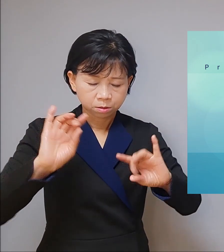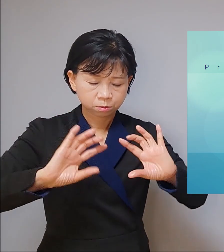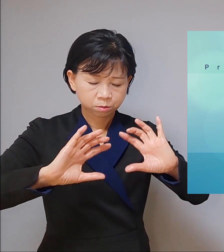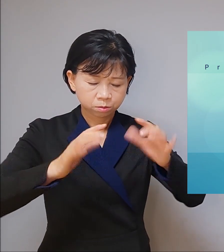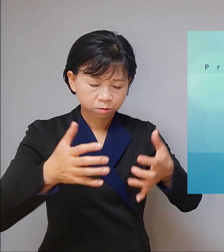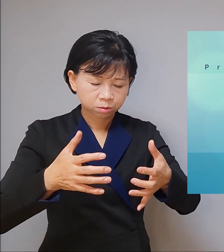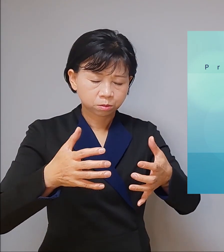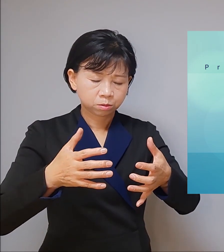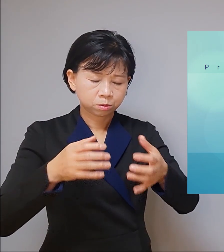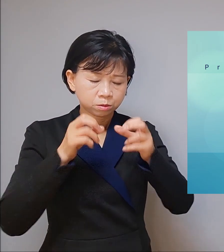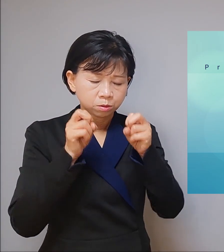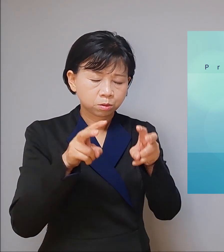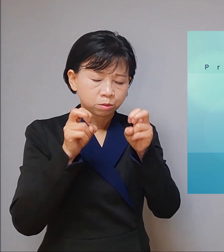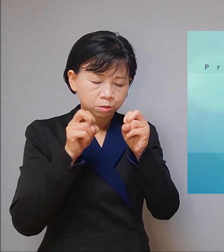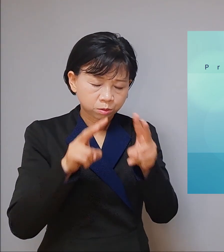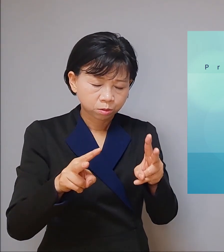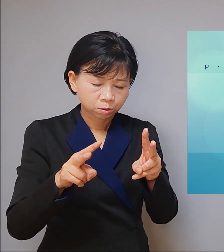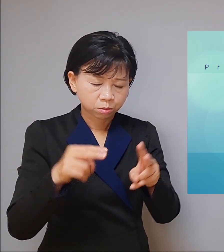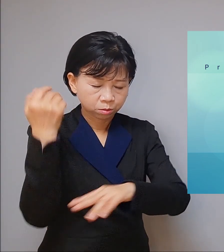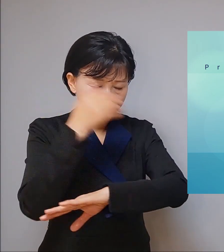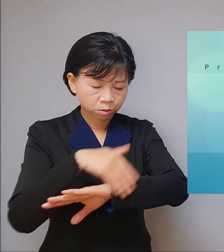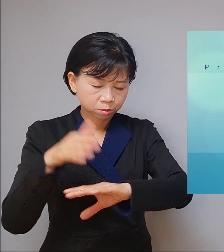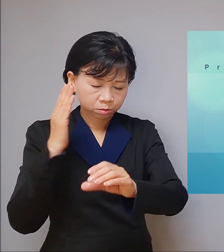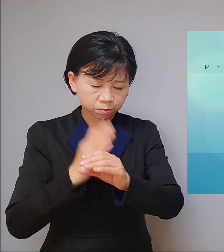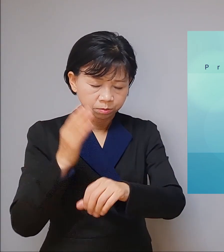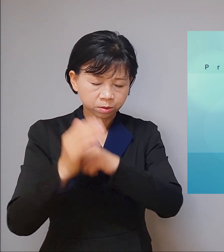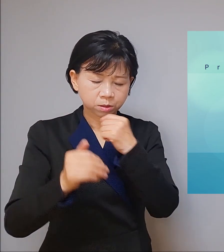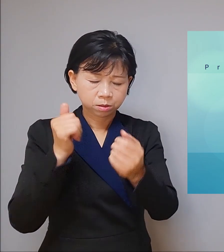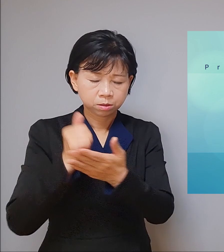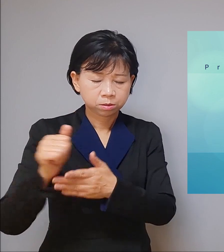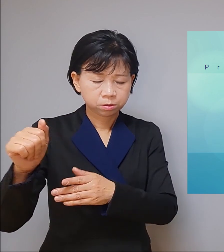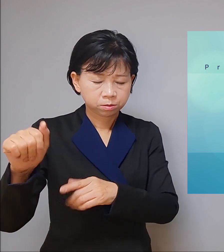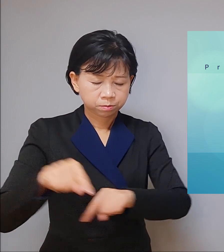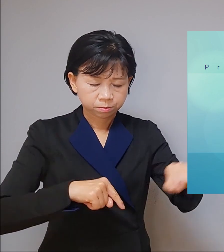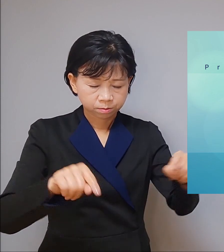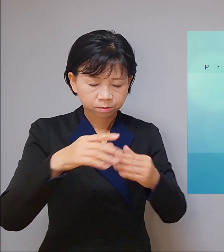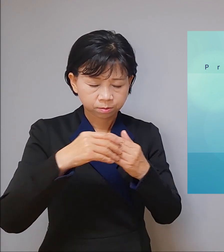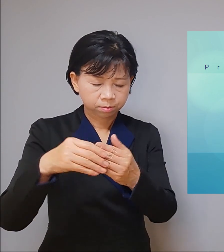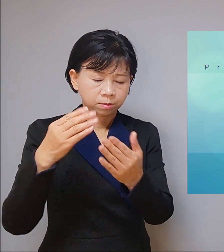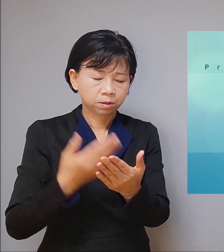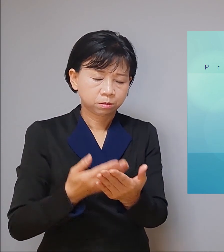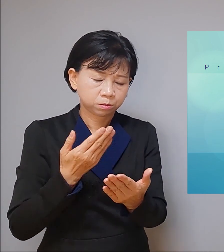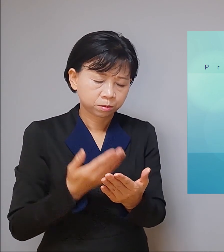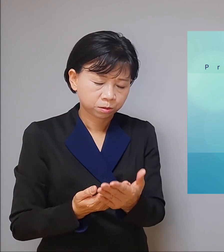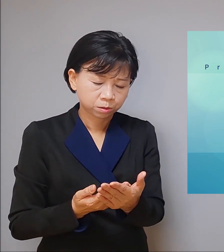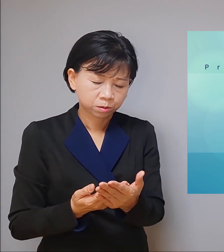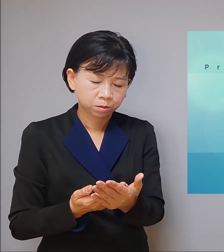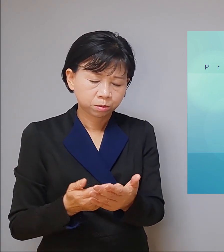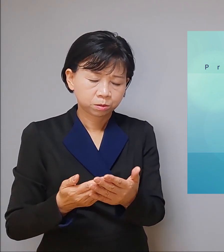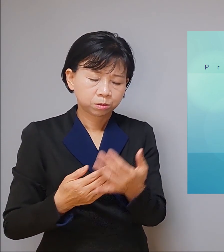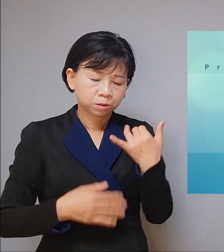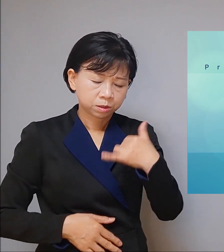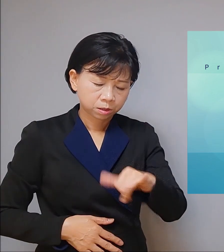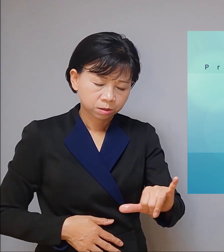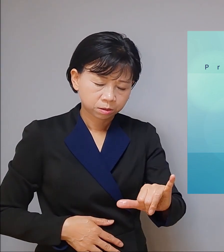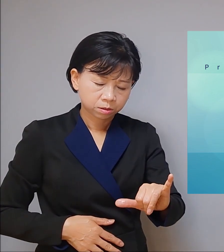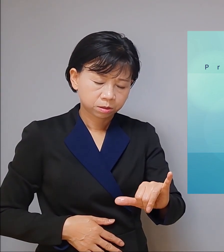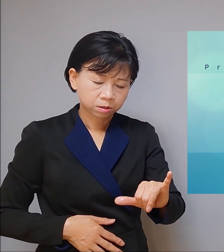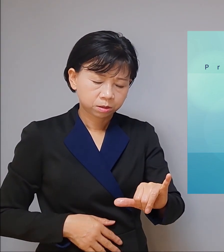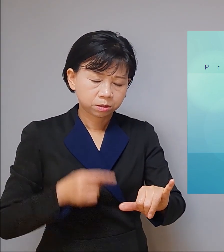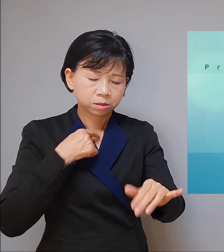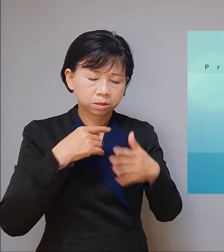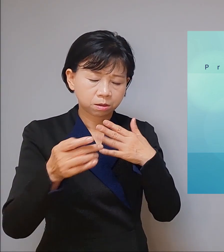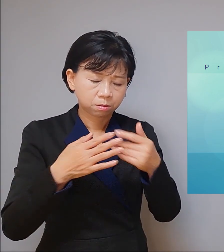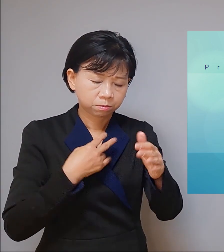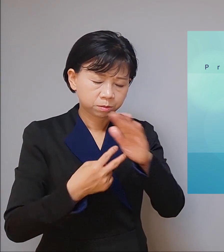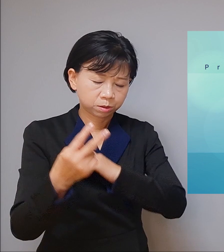주님 계획하고 기도하고 있습니다. 하나님께서 주관하여 주시고 간섭하여 주셔서 우리 자녀들이 많은